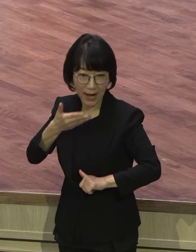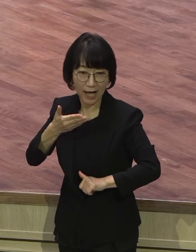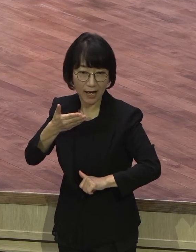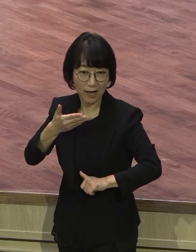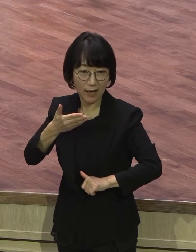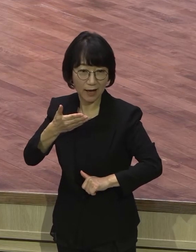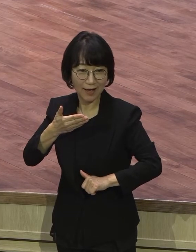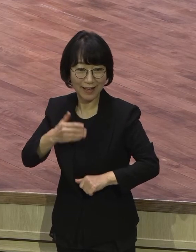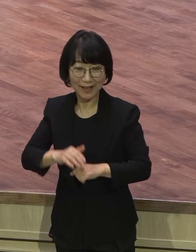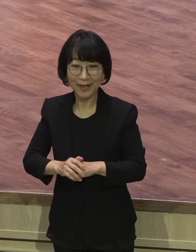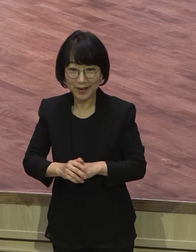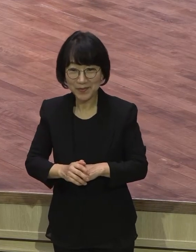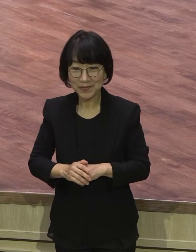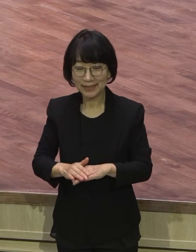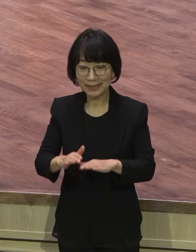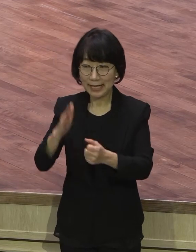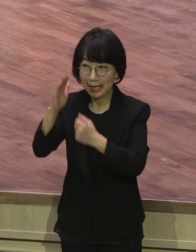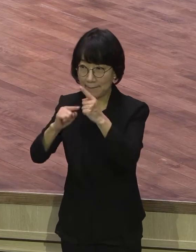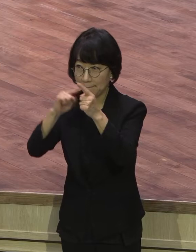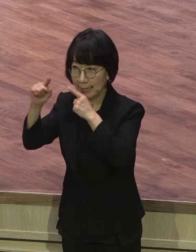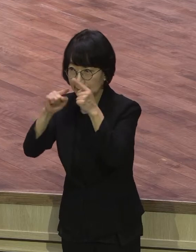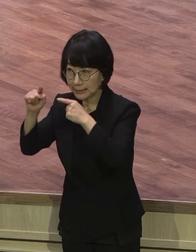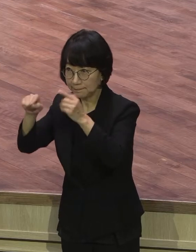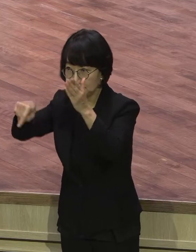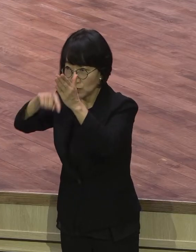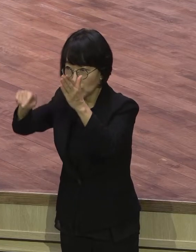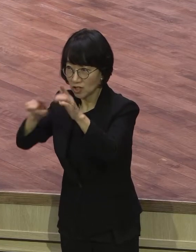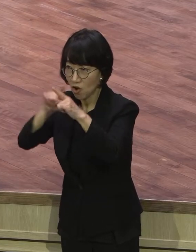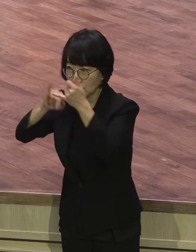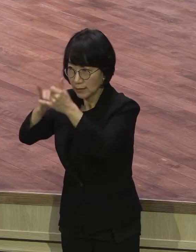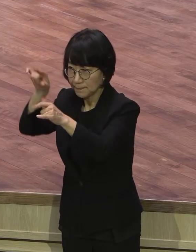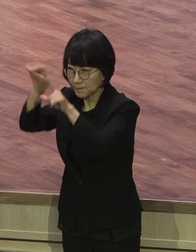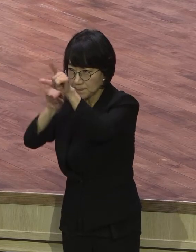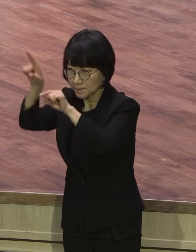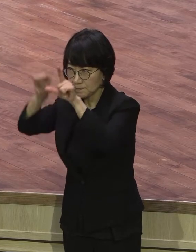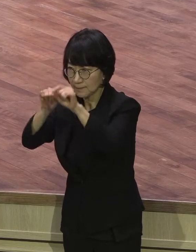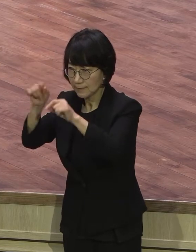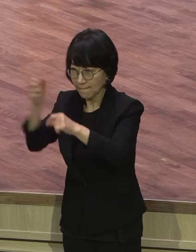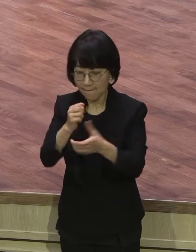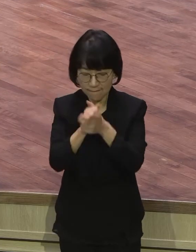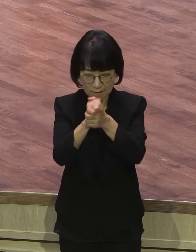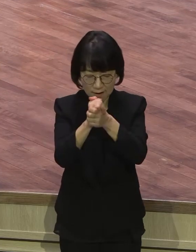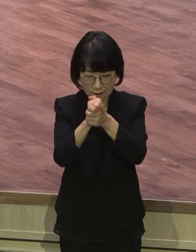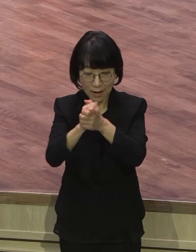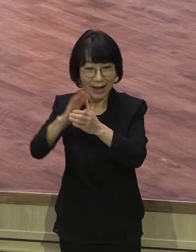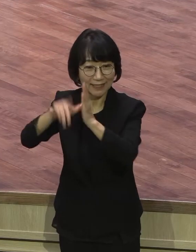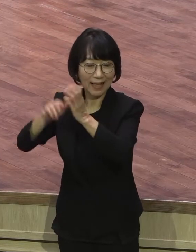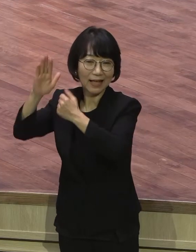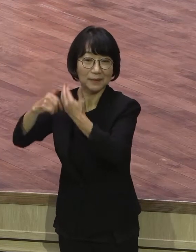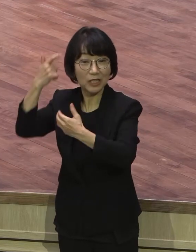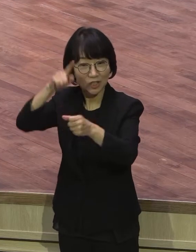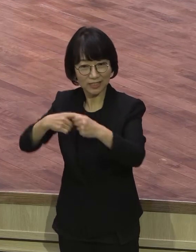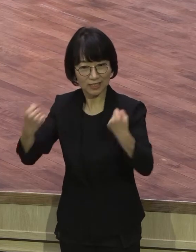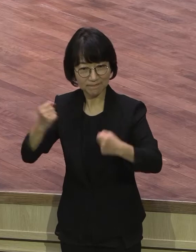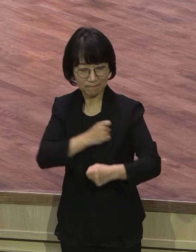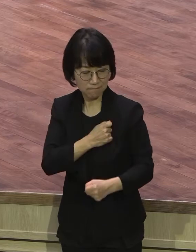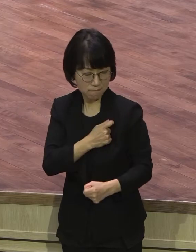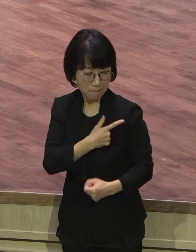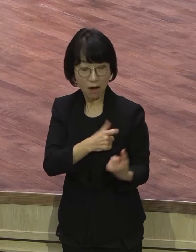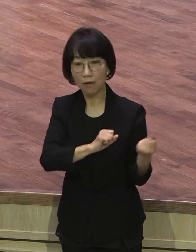기도. 기도 통해서 하나님 뭘 주시느냐? 힘을 주세요. 영적 힘이라. 영적